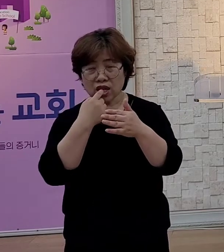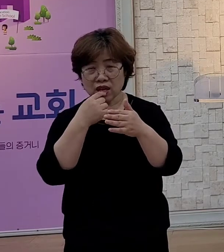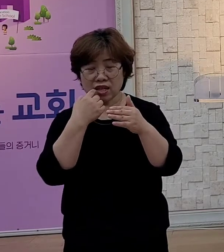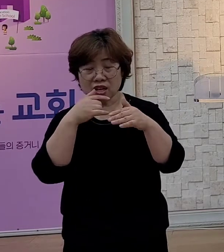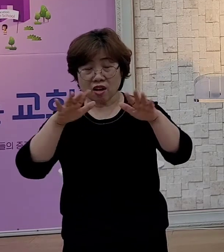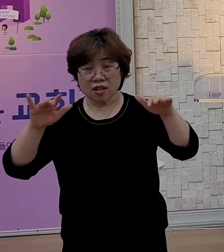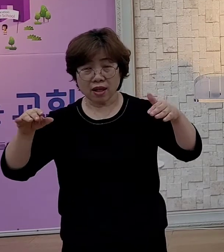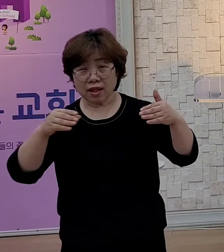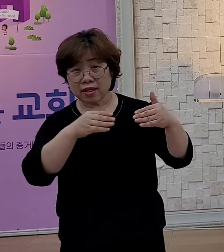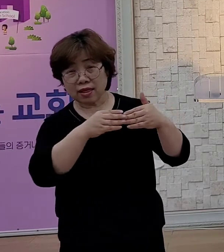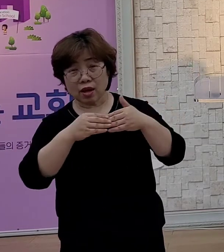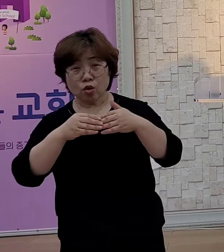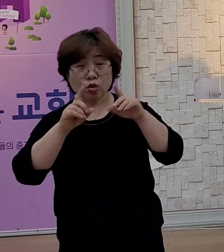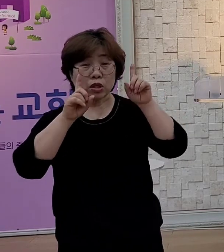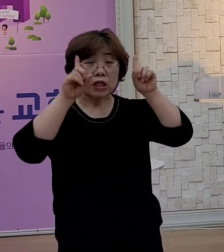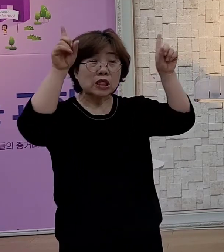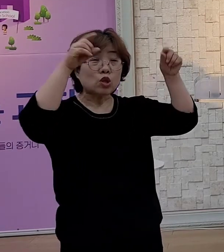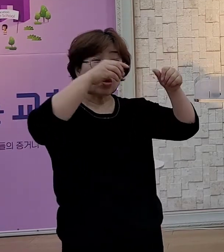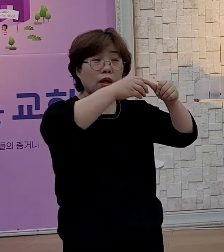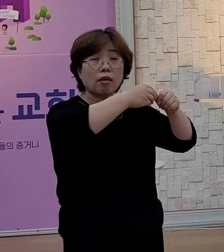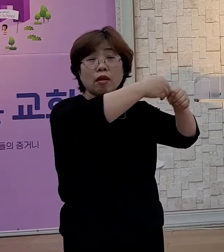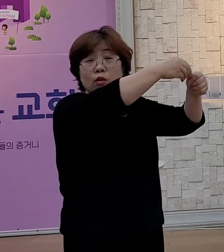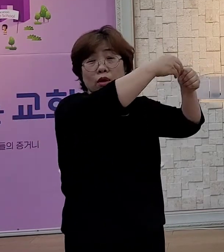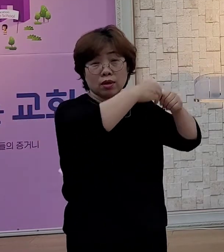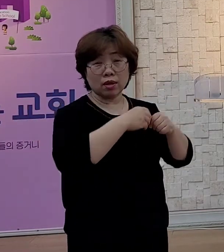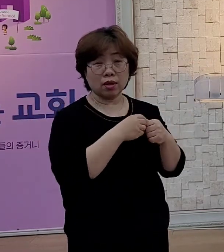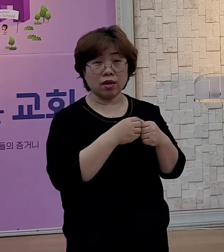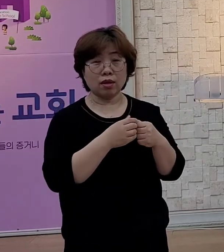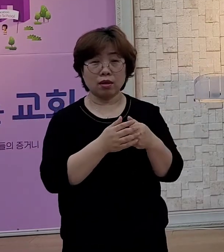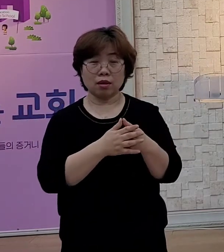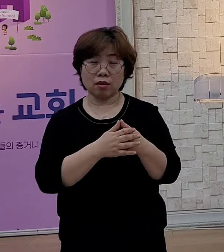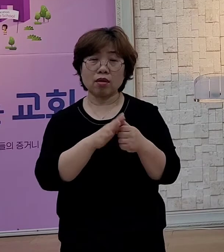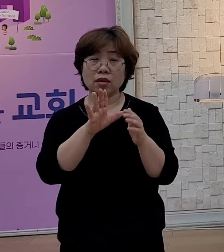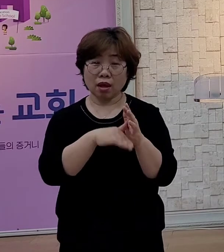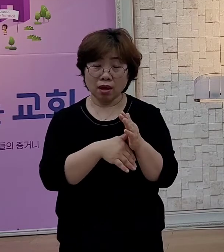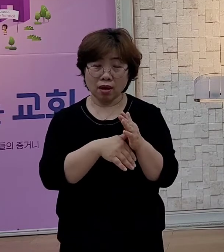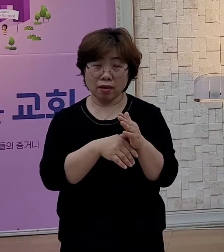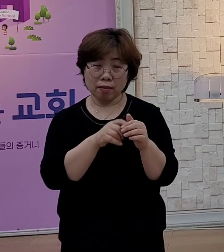그를 데리고 지옥에 갔단 말이죠. 그런데